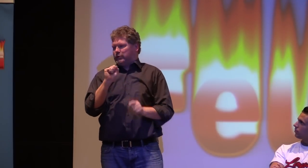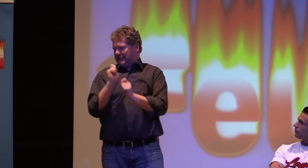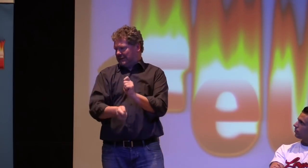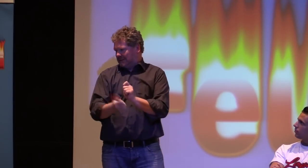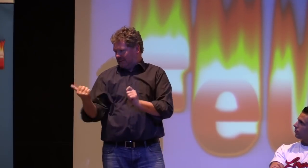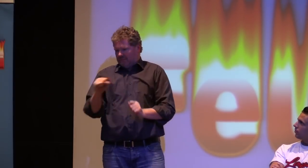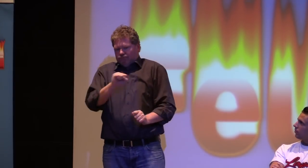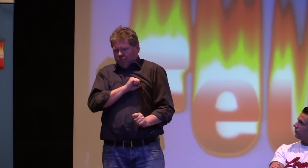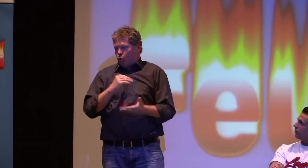natürlich auch